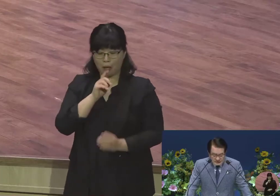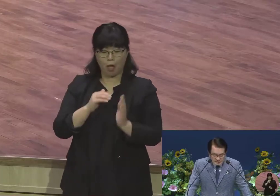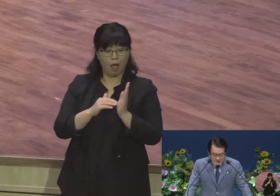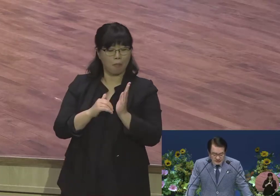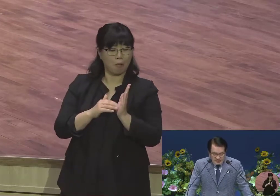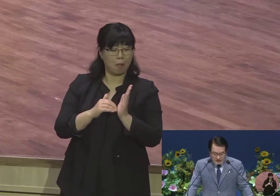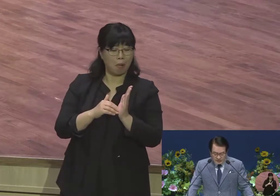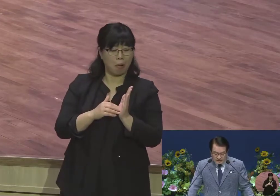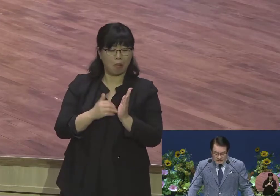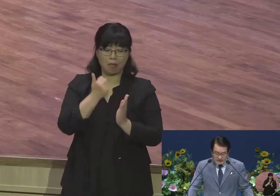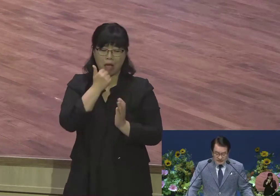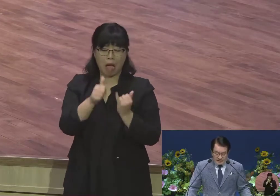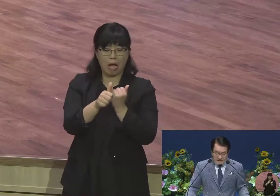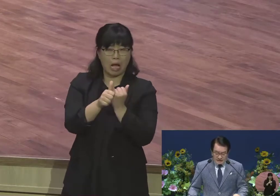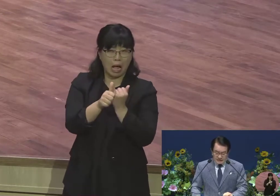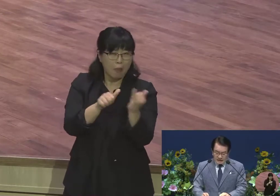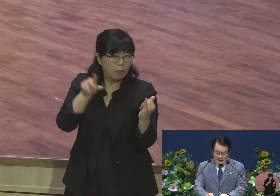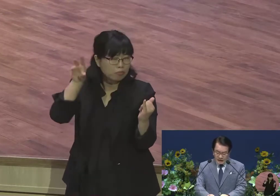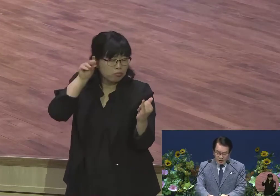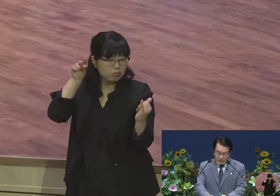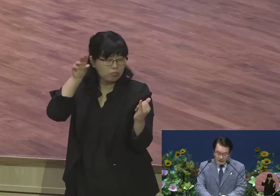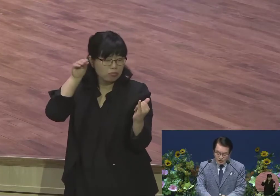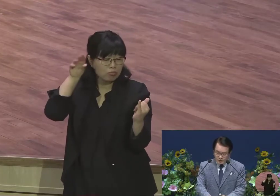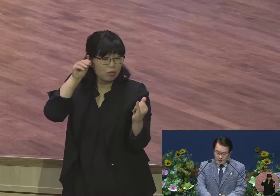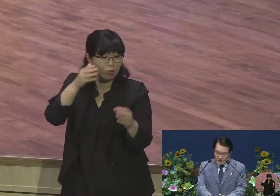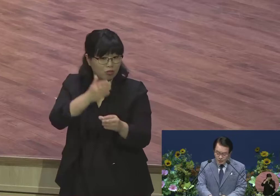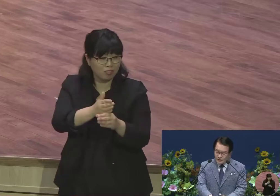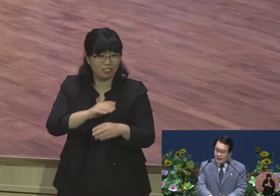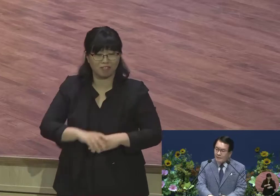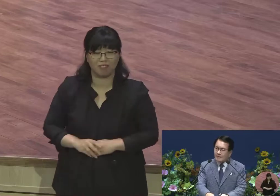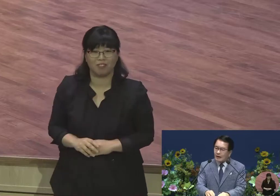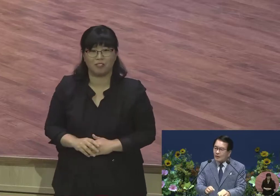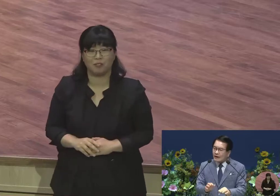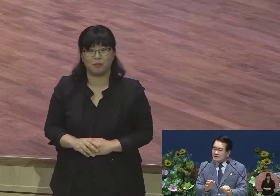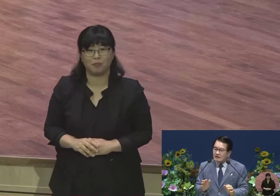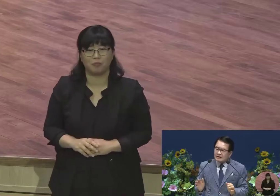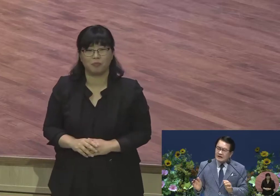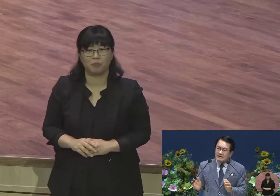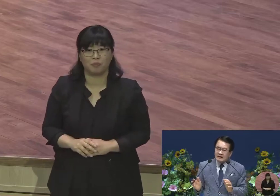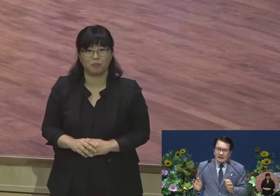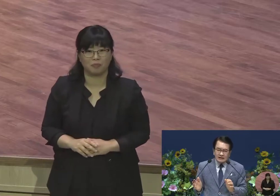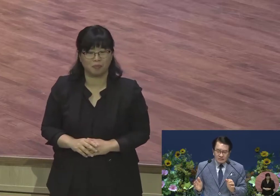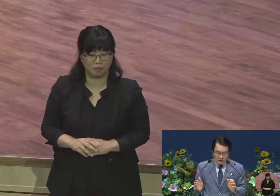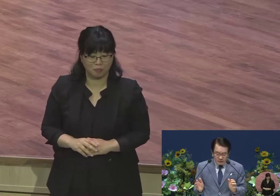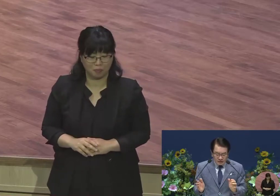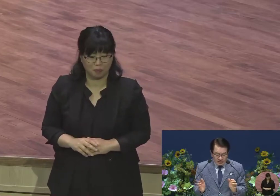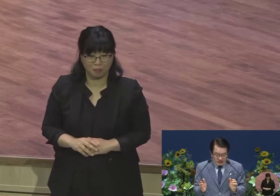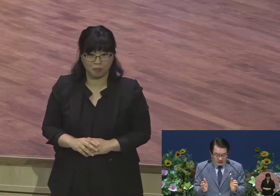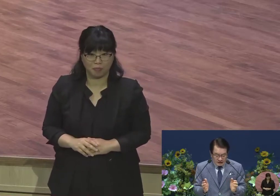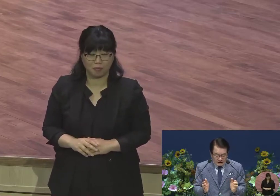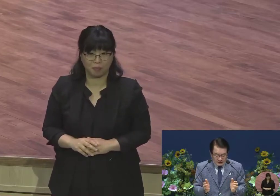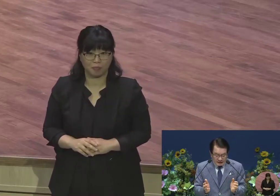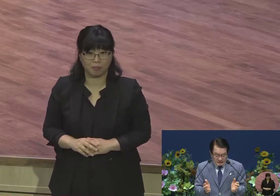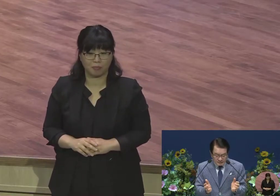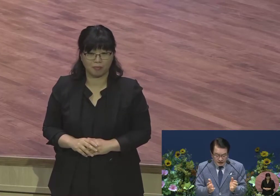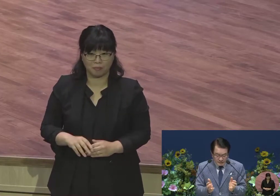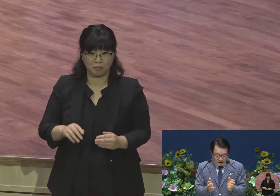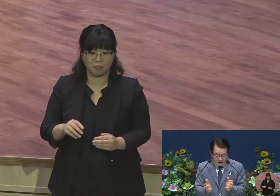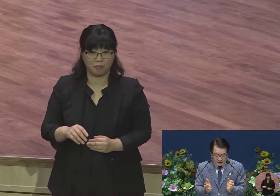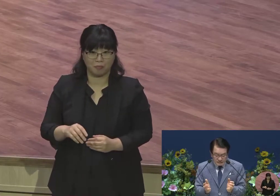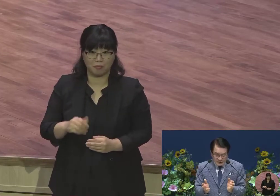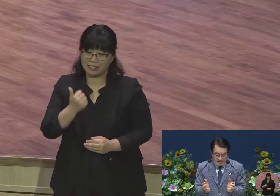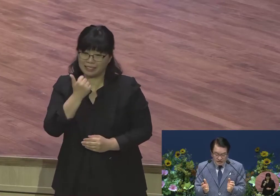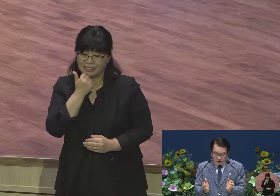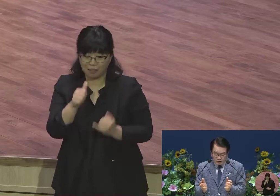30절 이하에 보면 이삭이 야곱에게 축복한 후에 바로 에스가 사냥을 해가지고 그렇게 만든